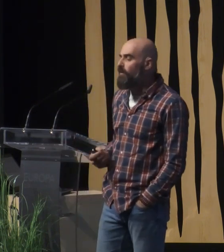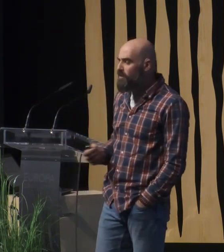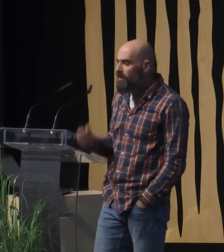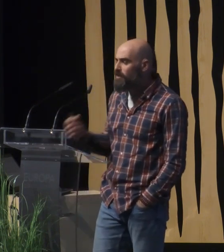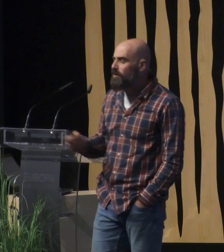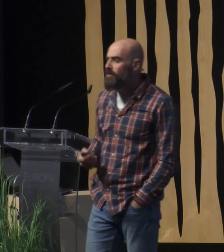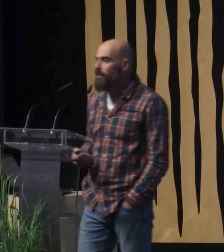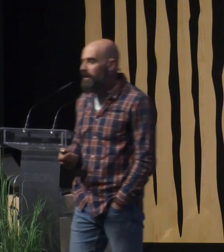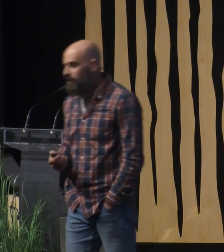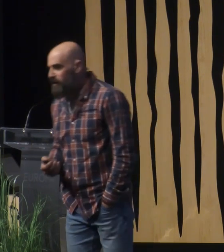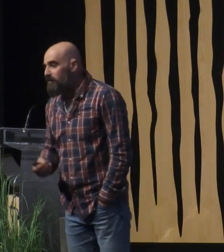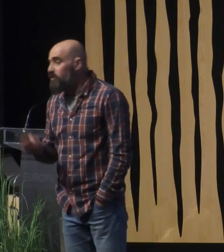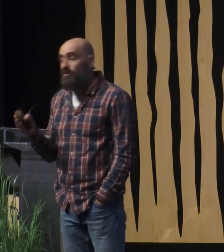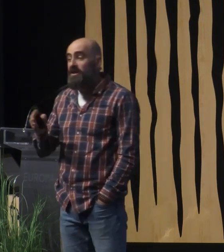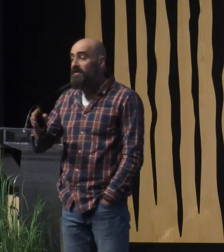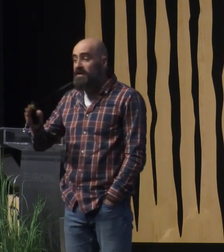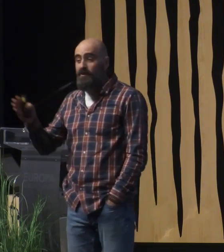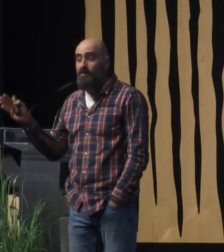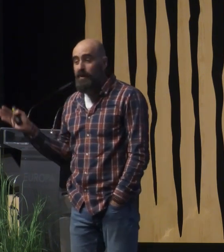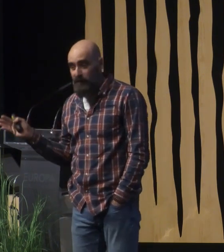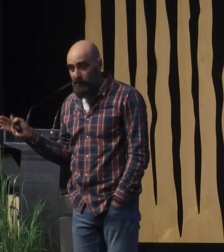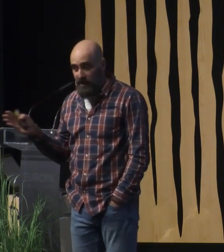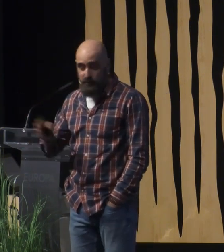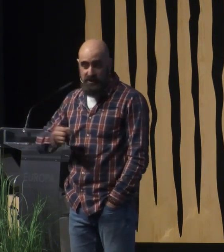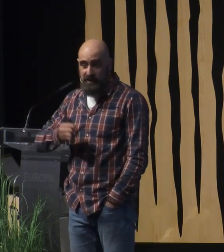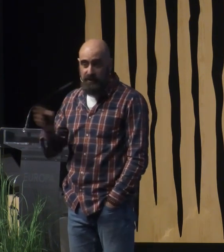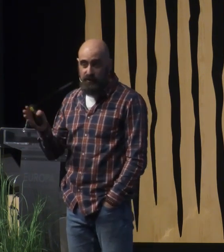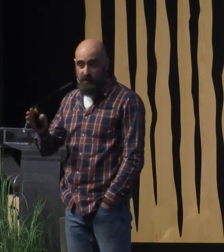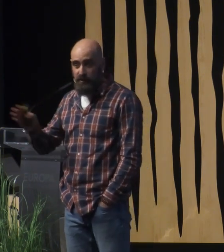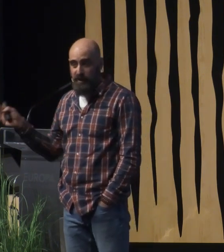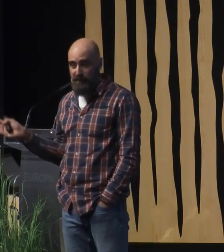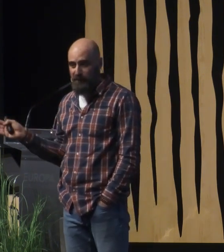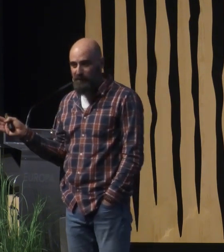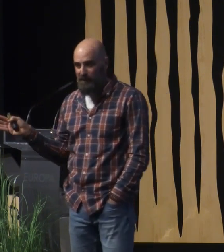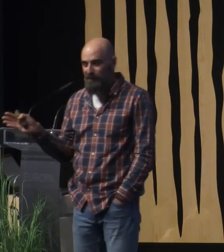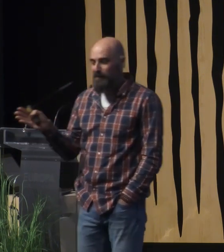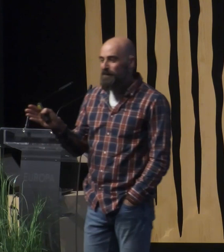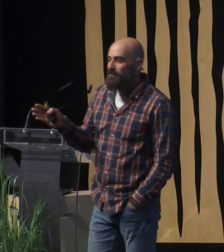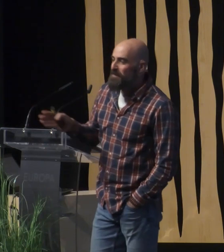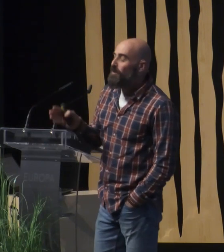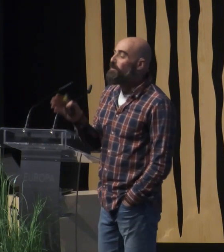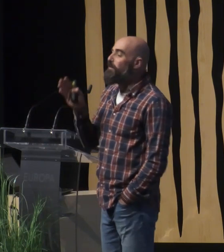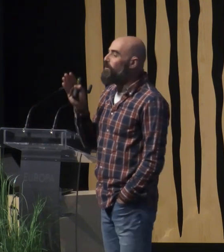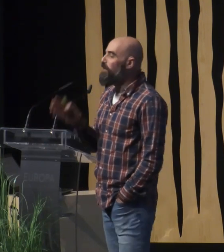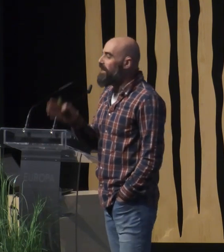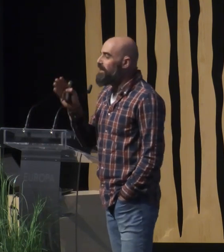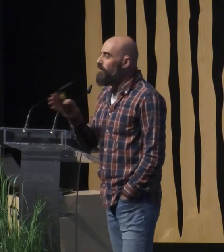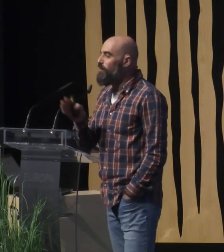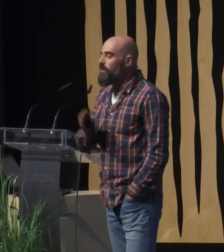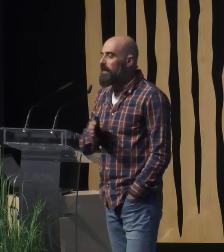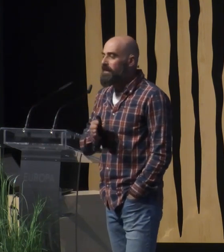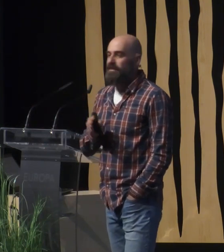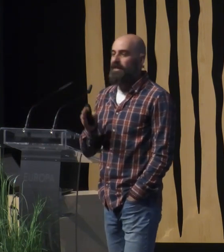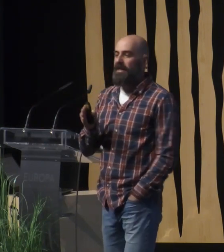los adolescentes, la tienes que ver. Yo no lo entendía hasta el último capítulo. O sea, que os podéis evitar todo y ver el último capítulo, ¿no? Pero el último capítulo es verdad que sale uno